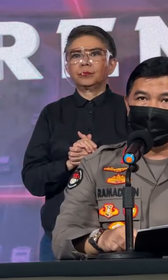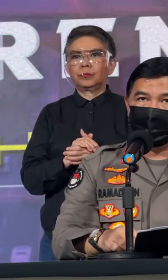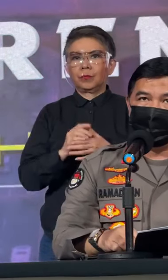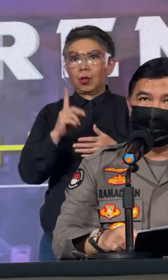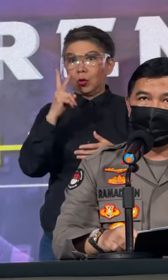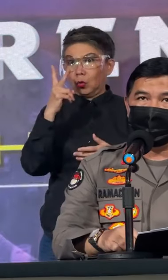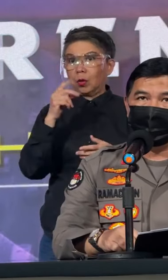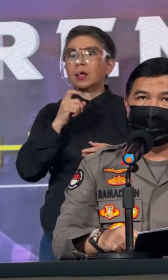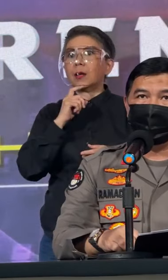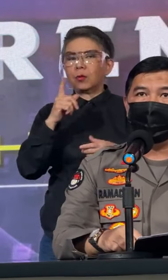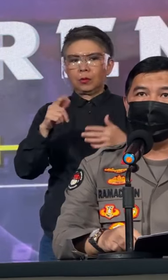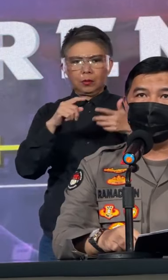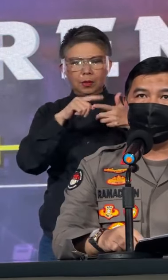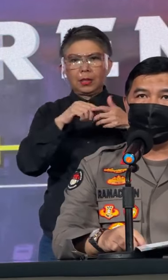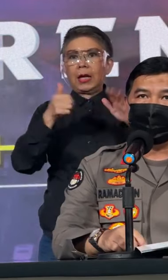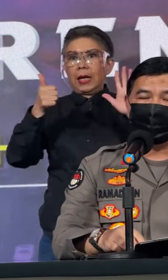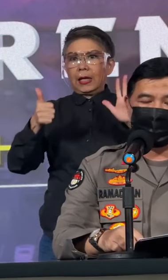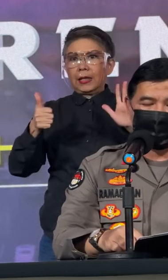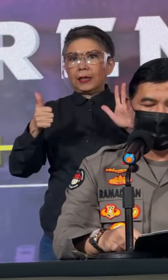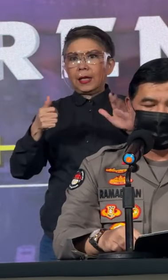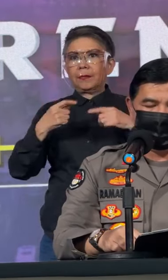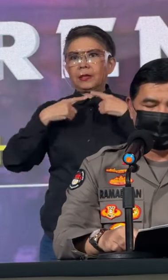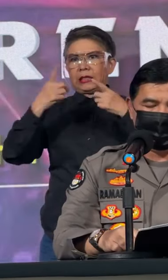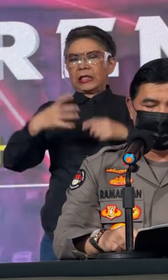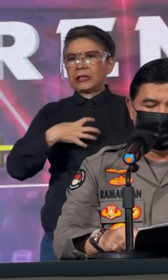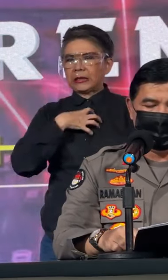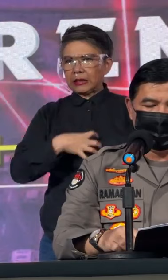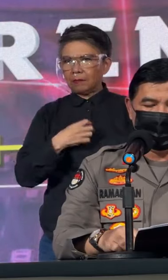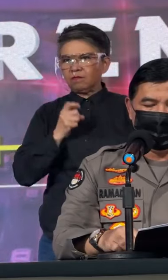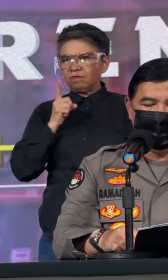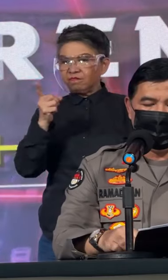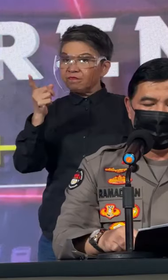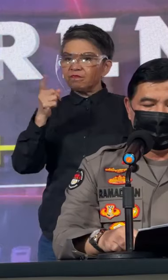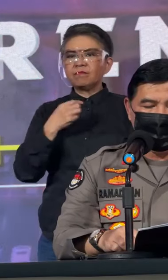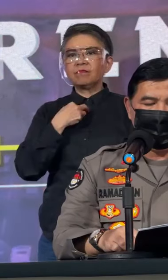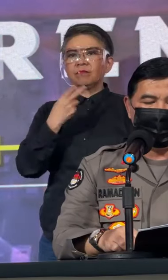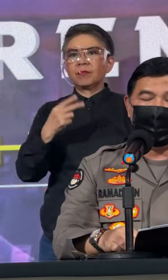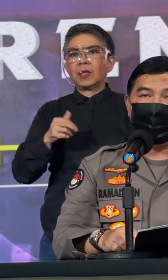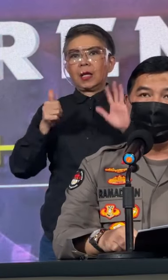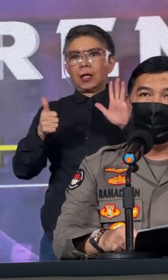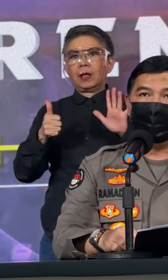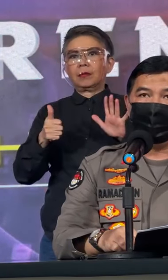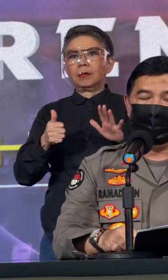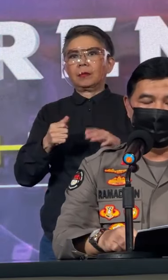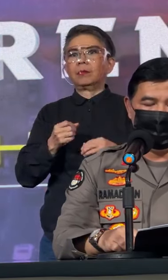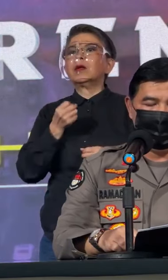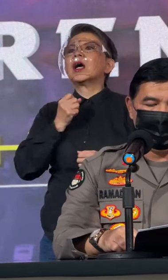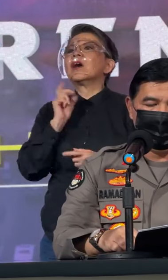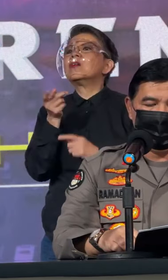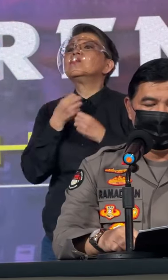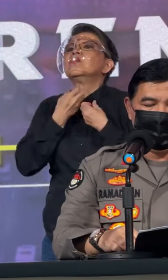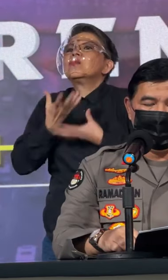Selain 2 laporan polisi, ada 6 pernyataan sikap dan 6 pengaduan